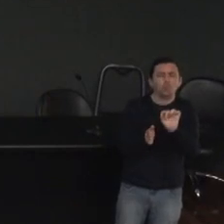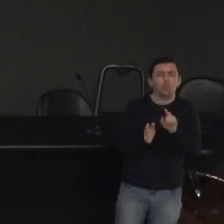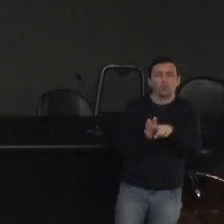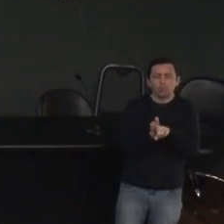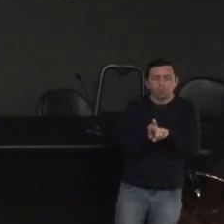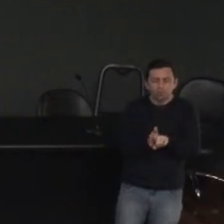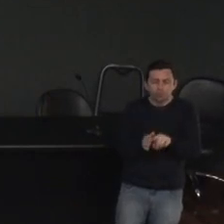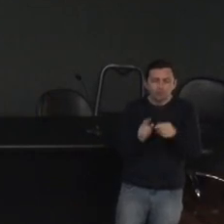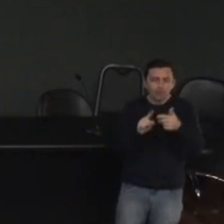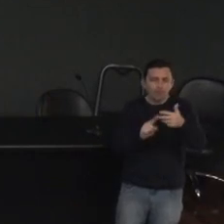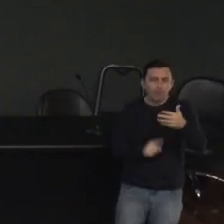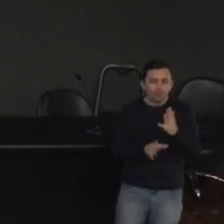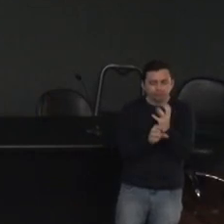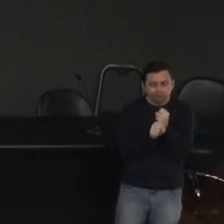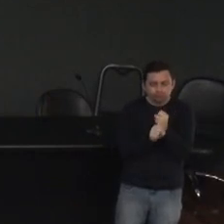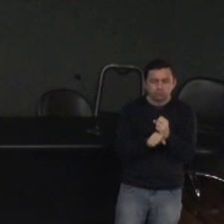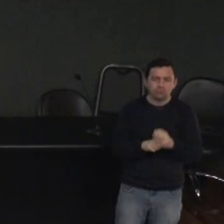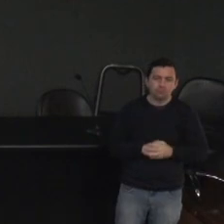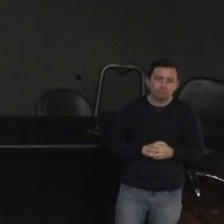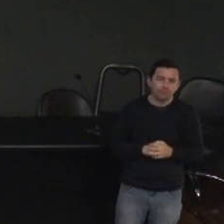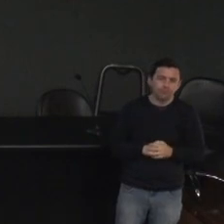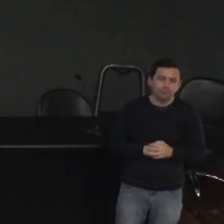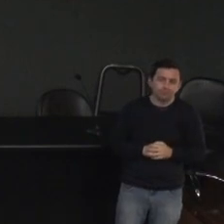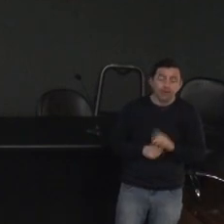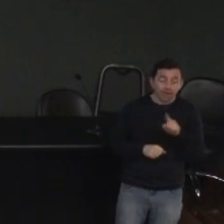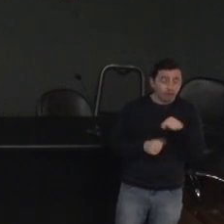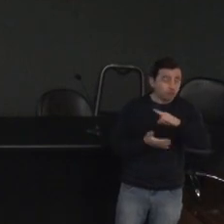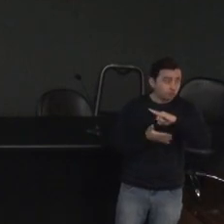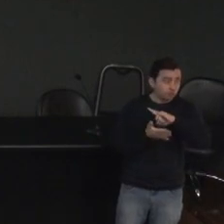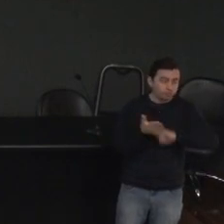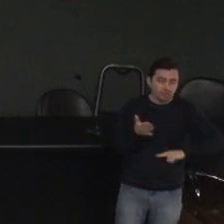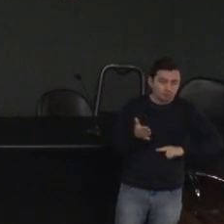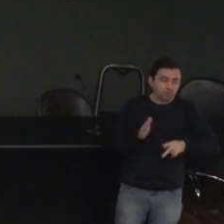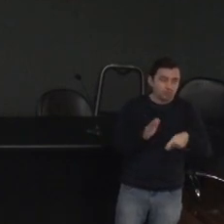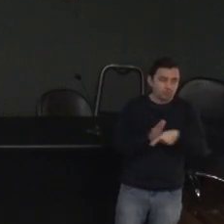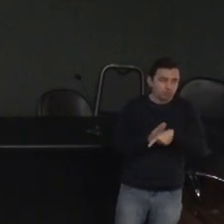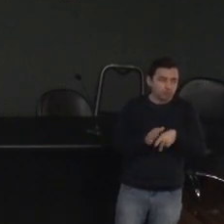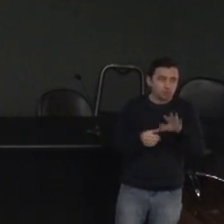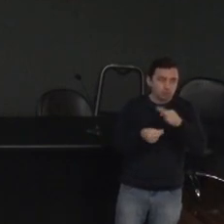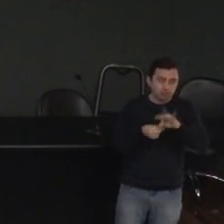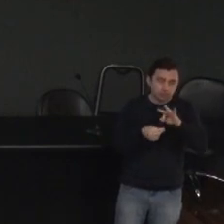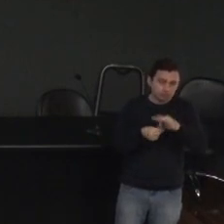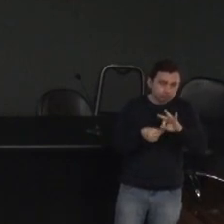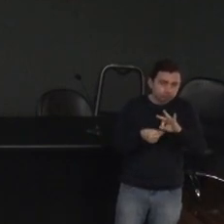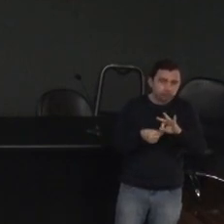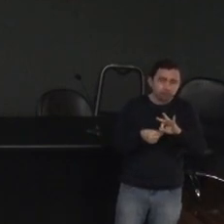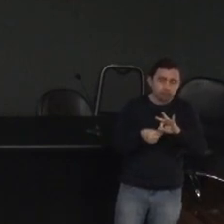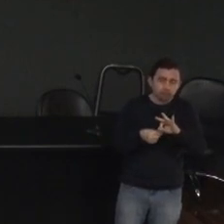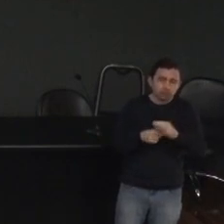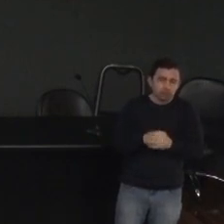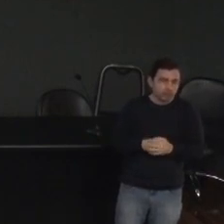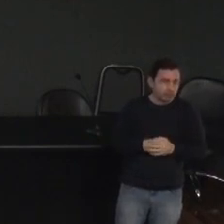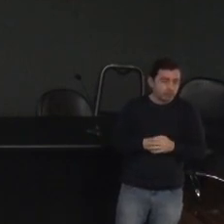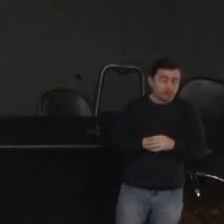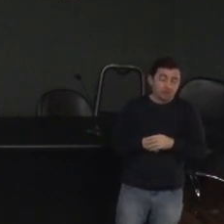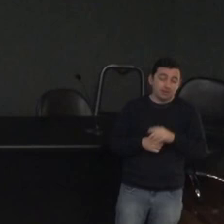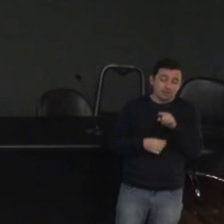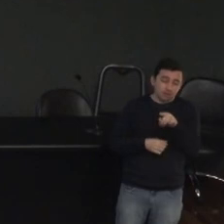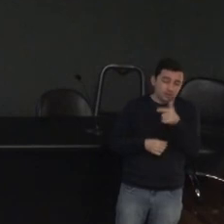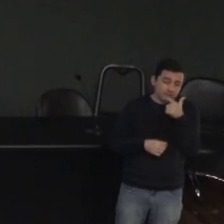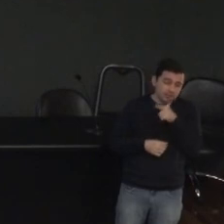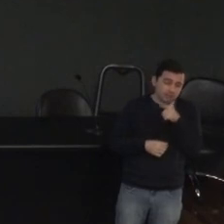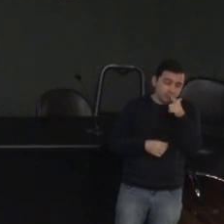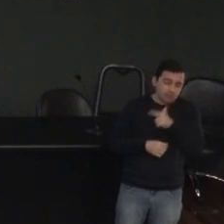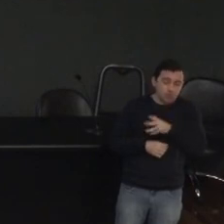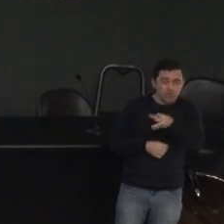né esse inventário Na verdade ele é um documento da instituição né para ter pleno conhecimento de